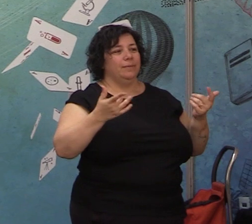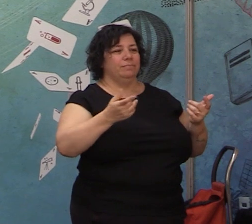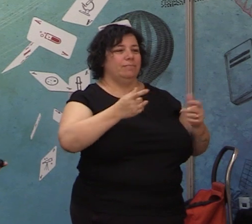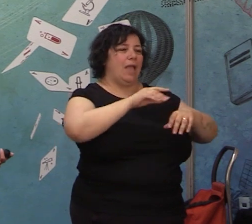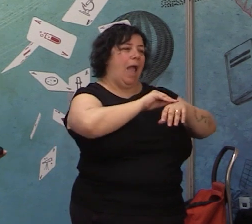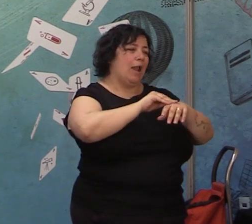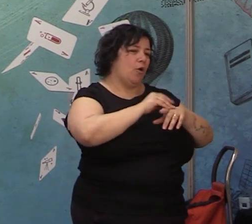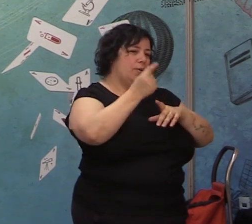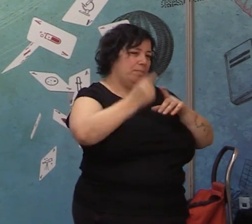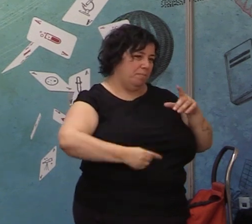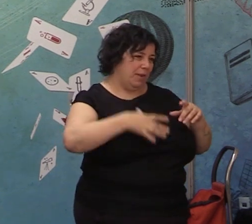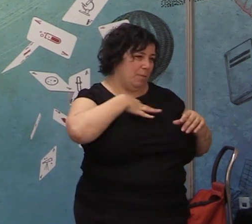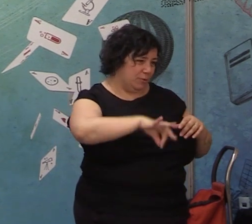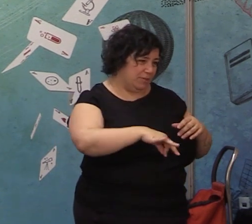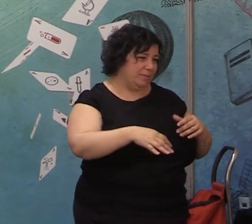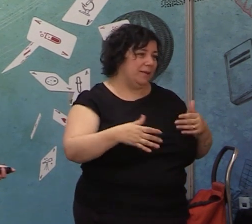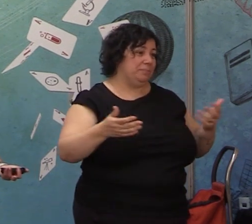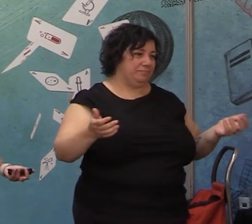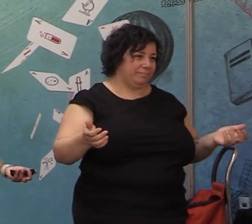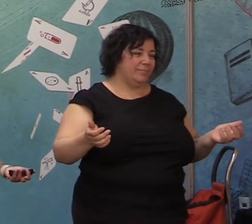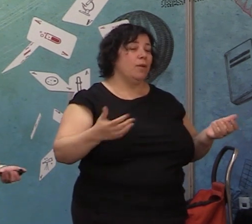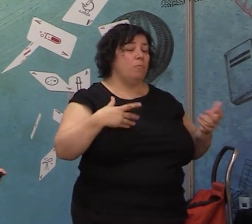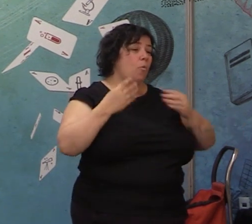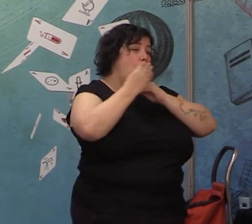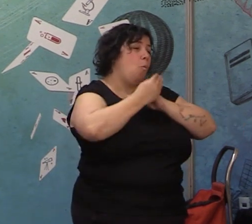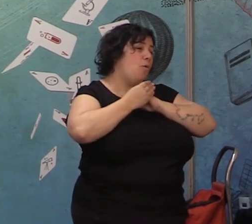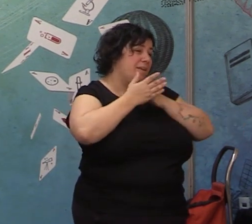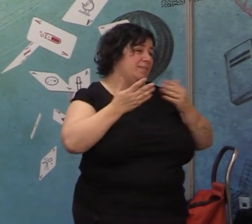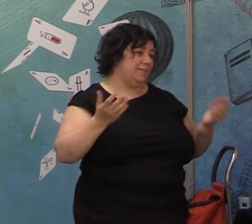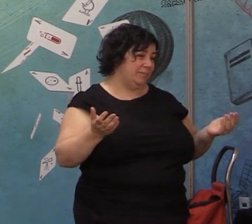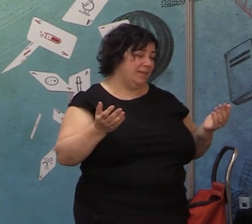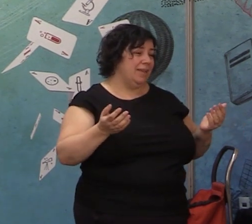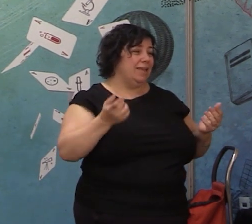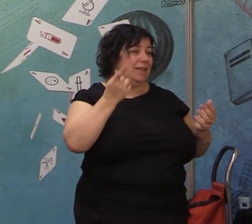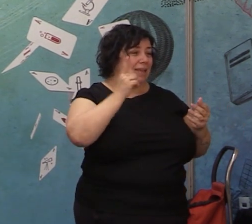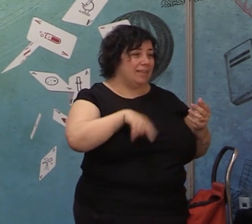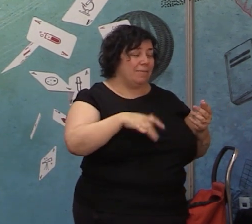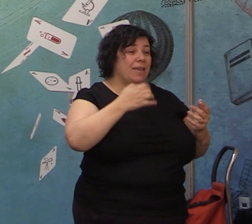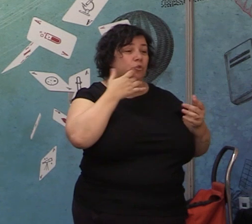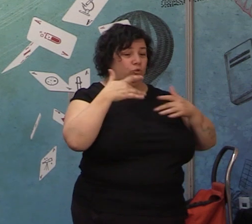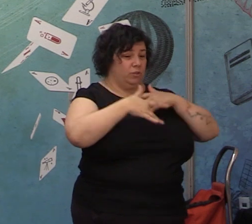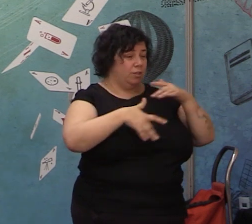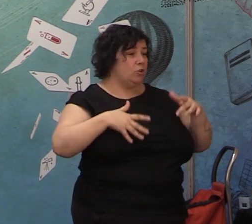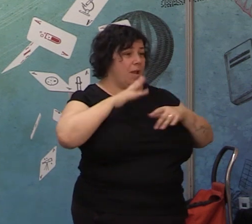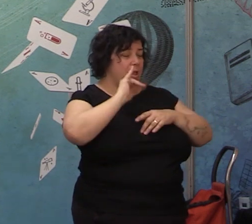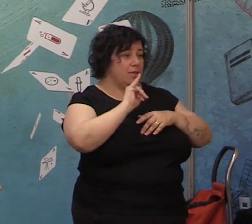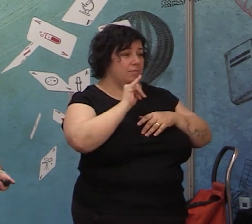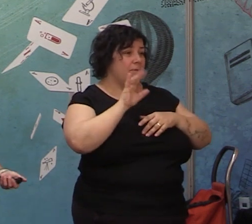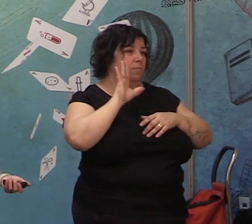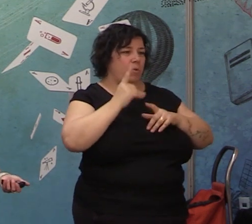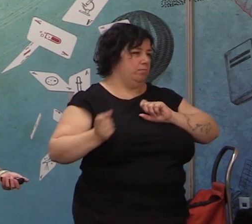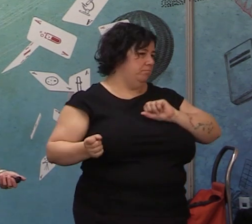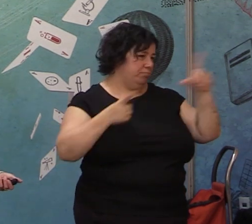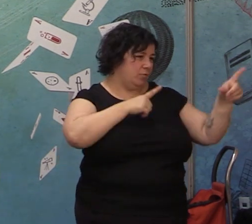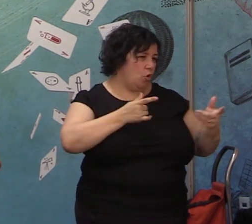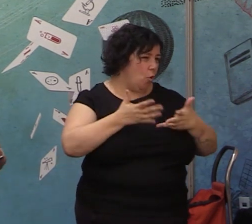alcohol lo menos posible, cuidarse. Y que detectas estos síntomas, pues como has visto, corriendo